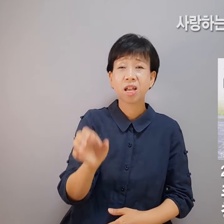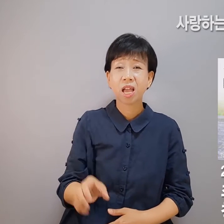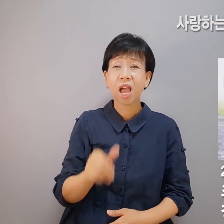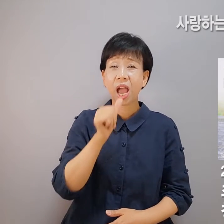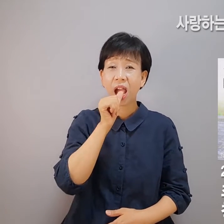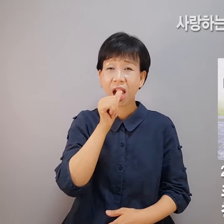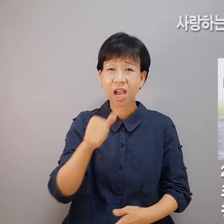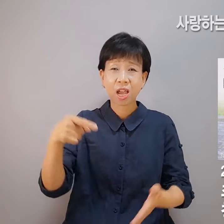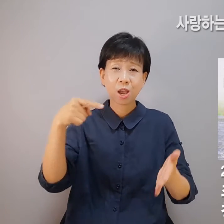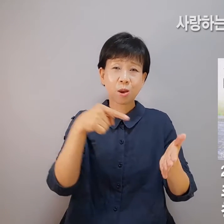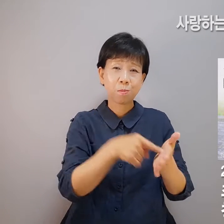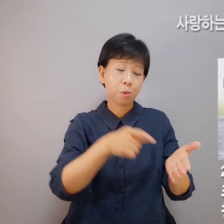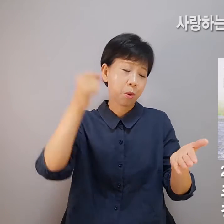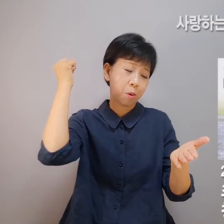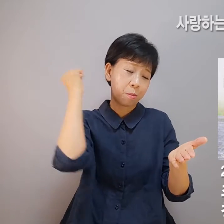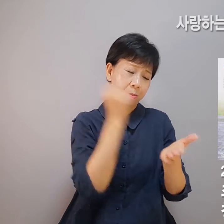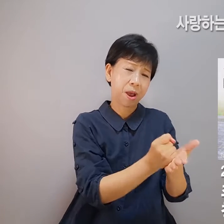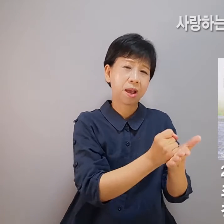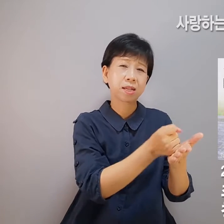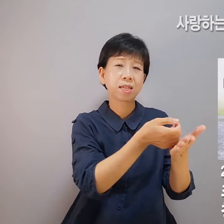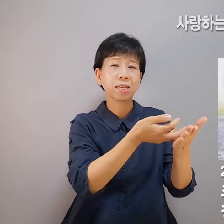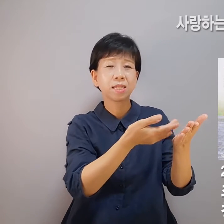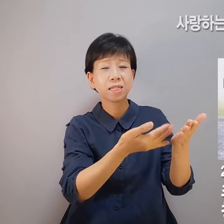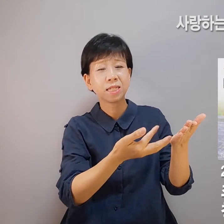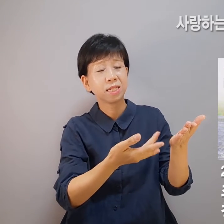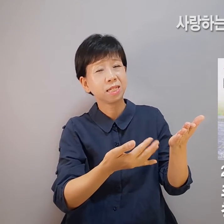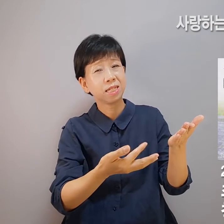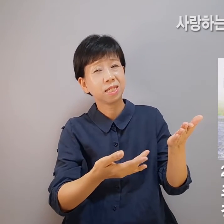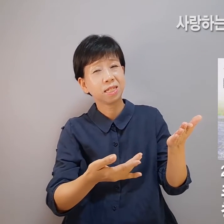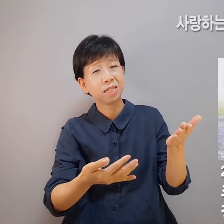십자가에 못 박히신